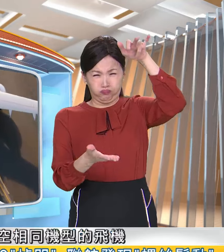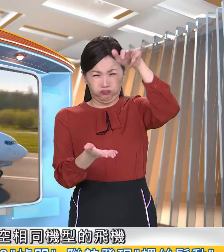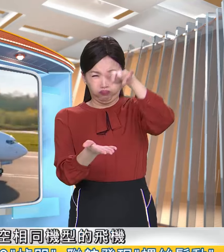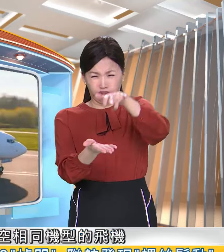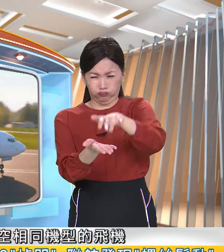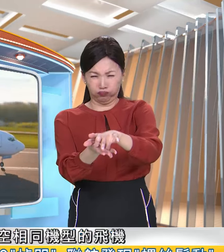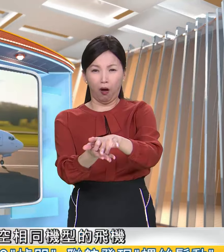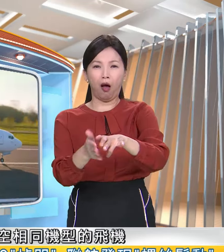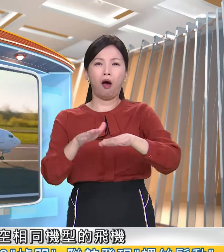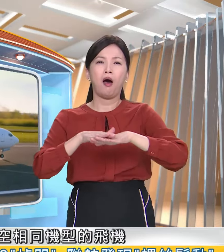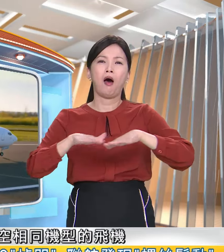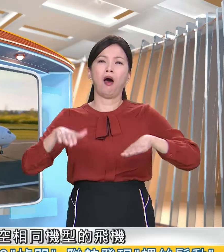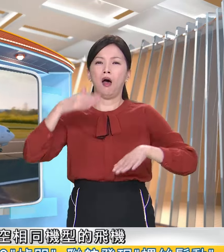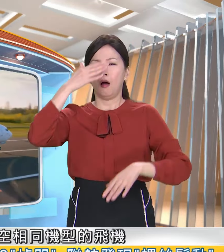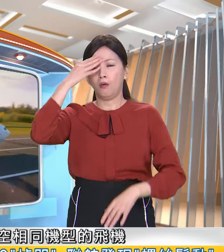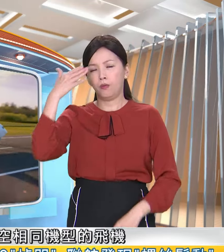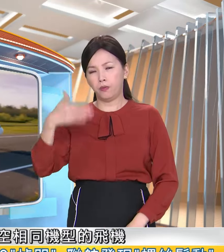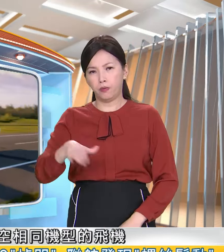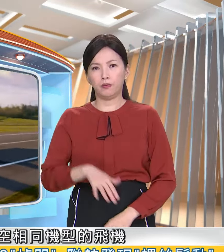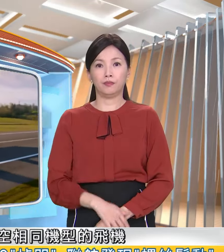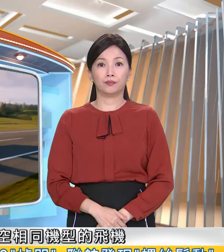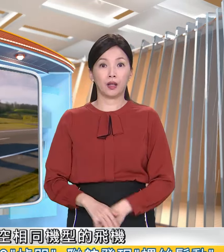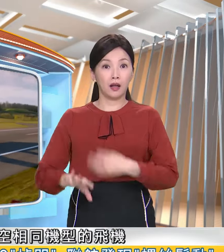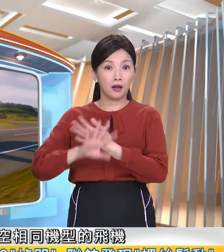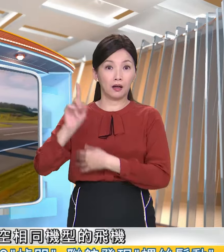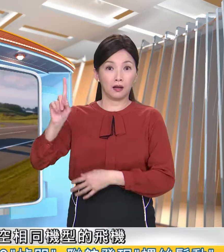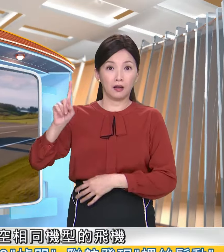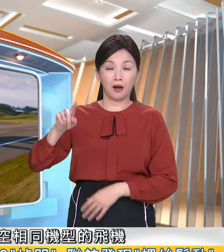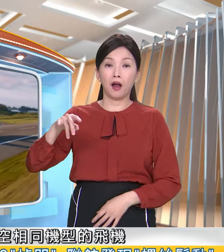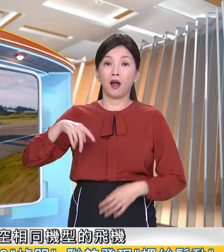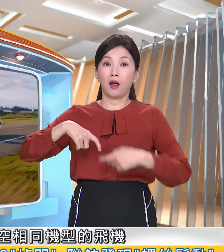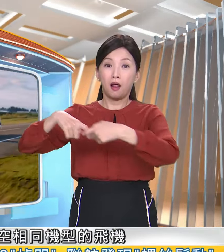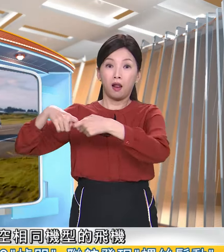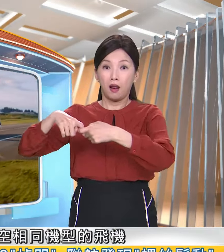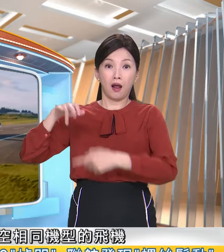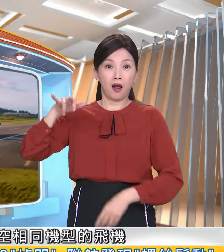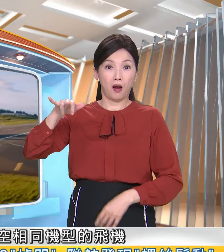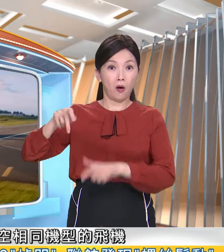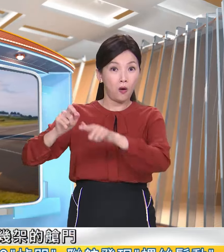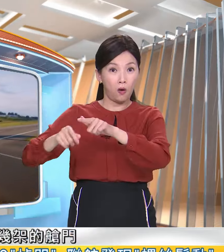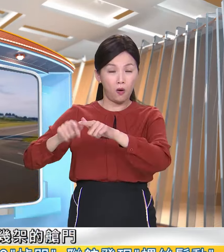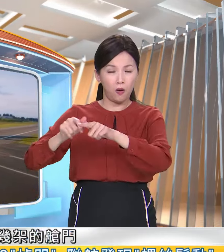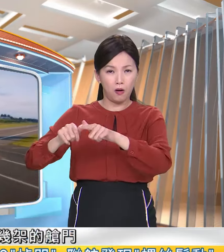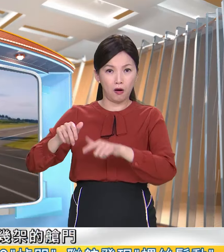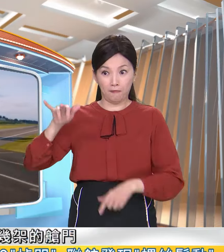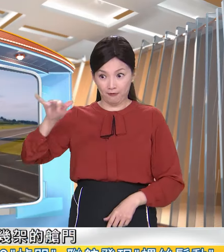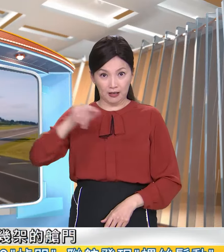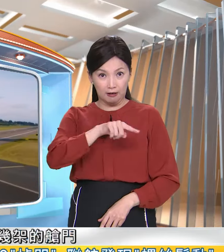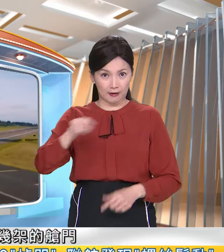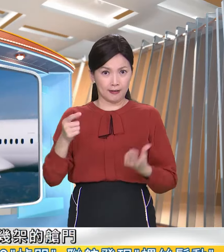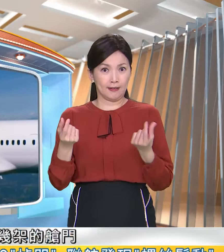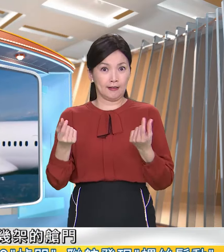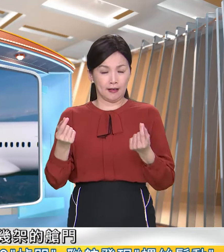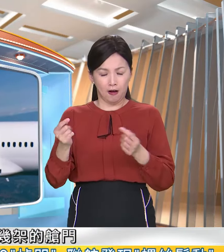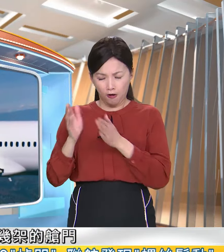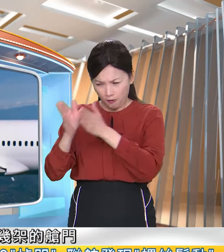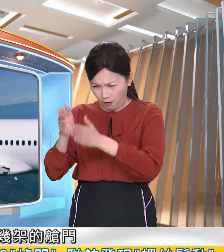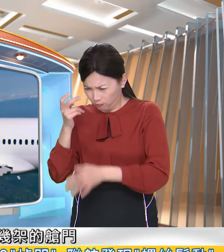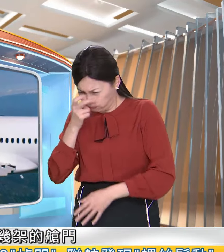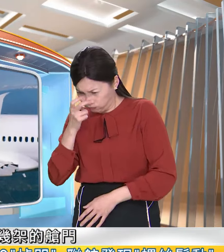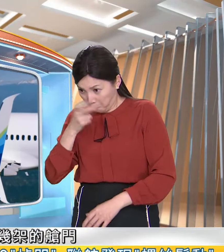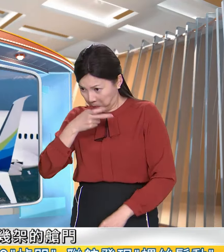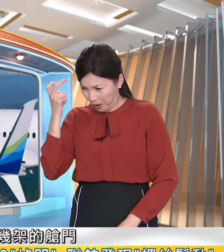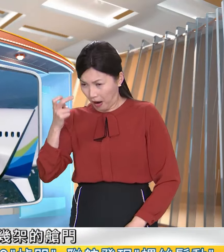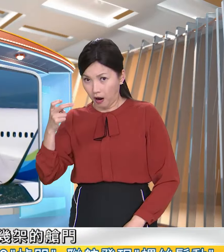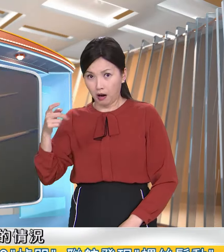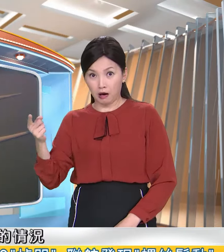而另外一家联合航空相同机型的飞机检查发现，有好几架